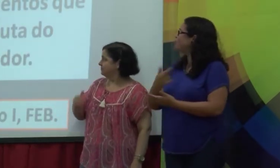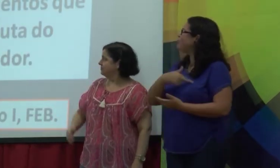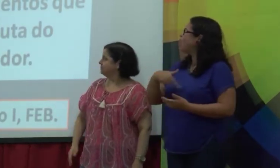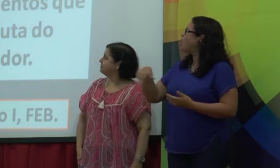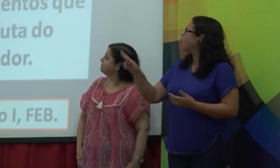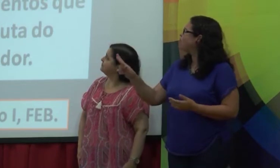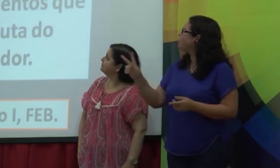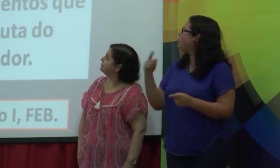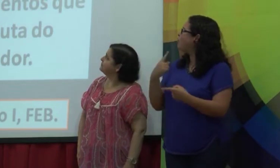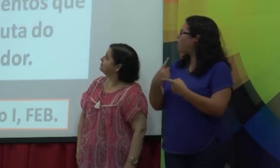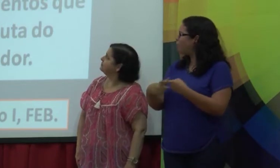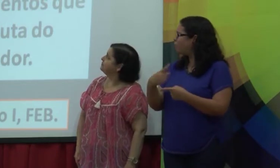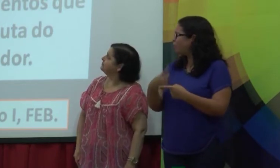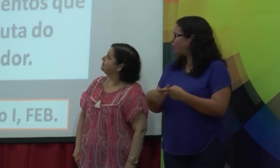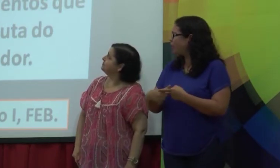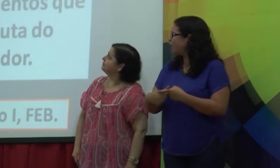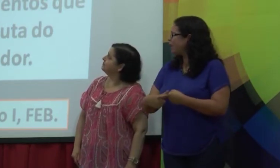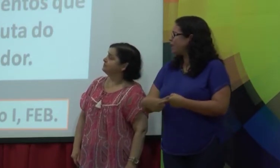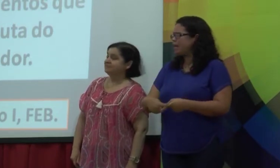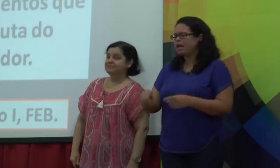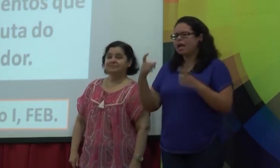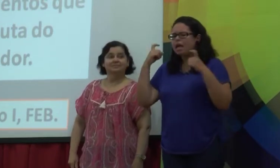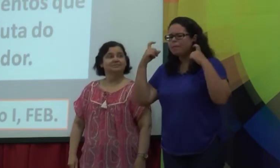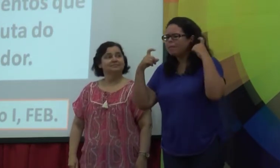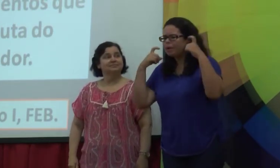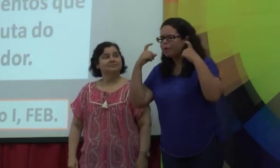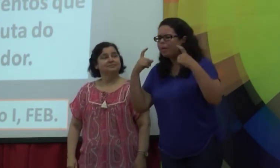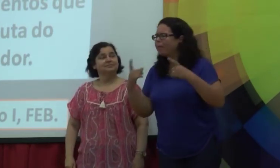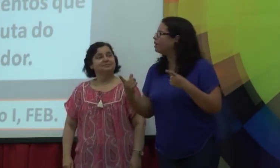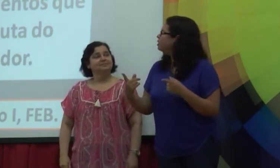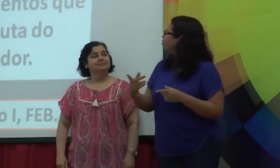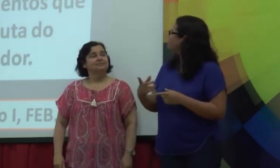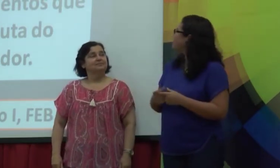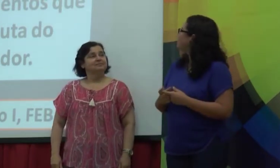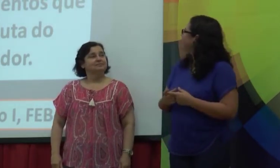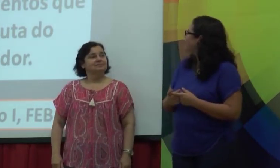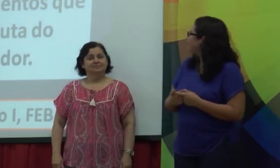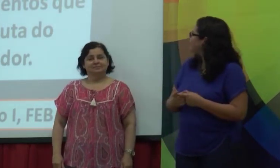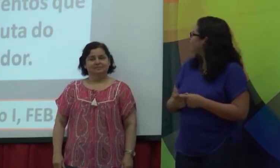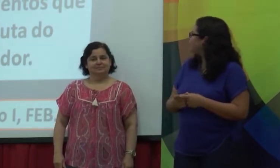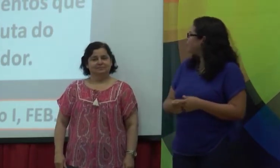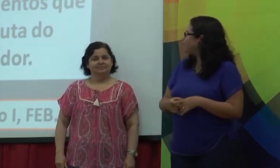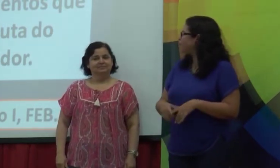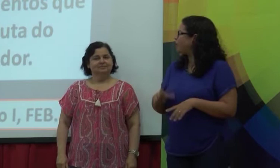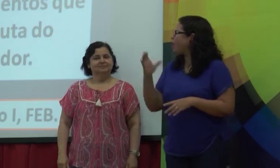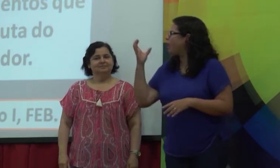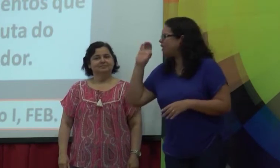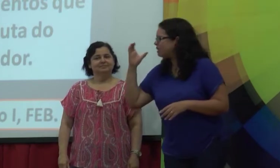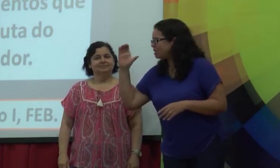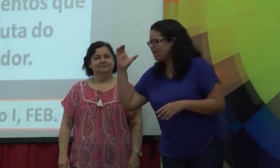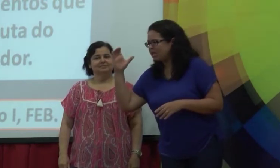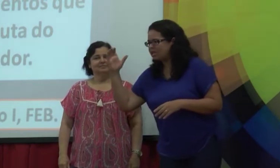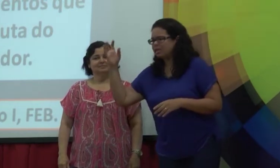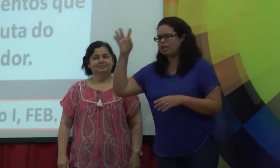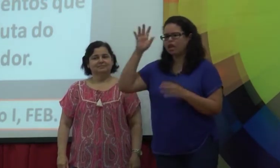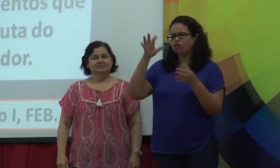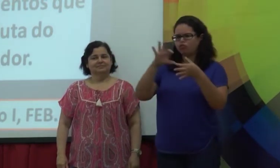Então, a doutrina espírita como religião, ela é uma preocupação